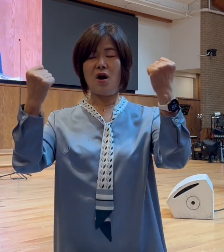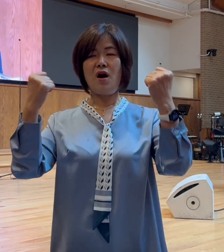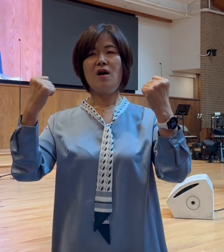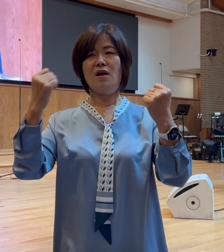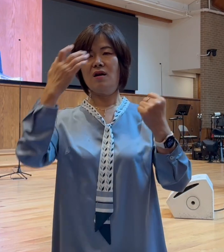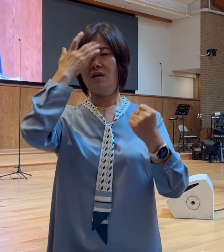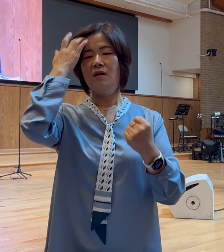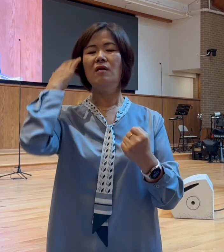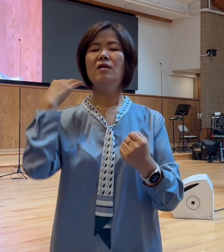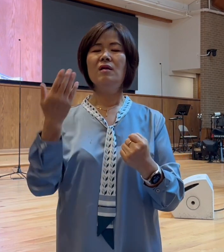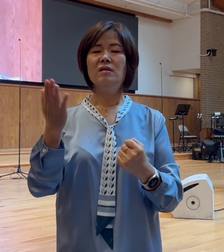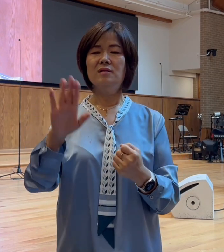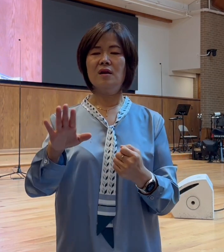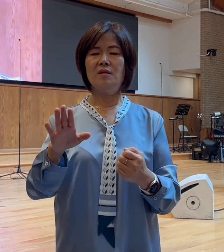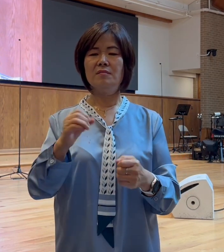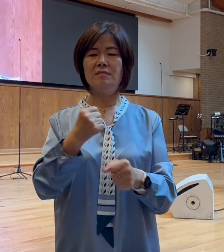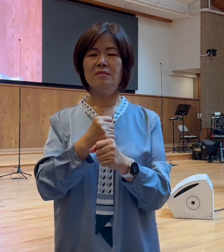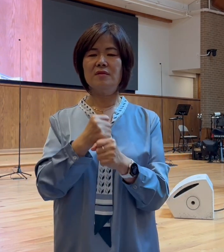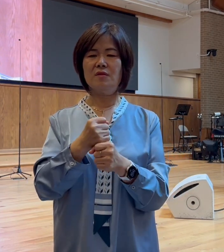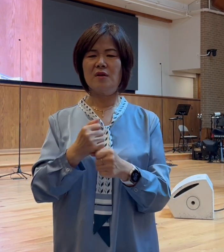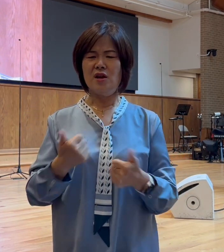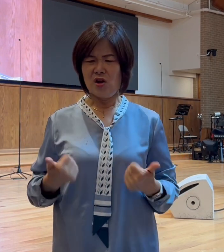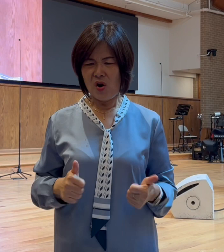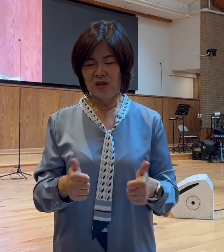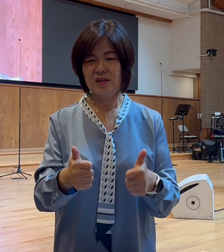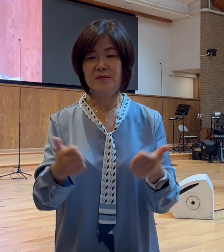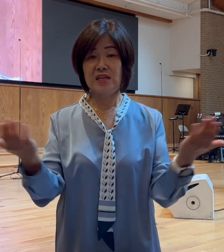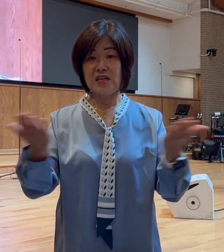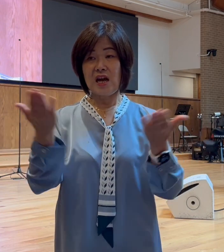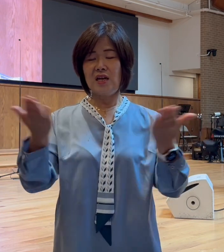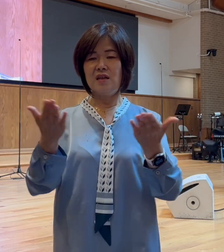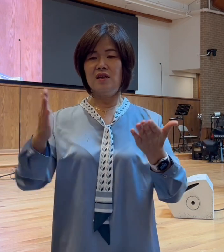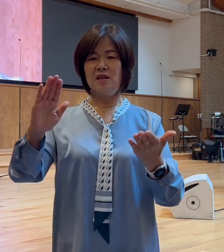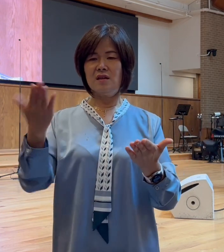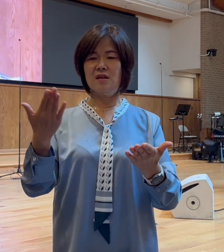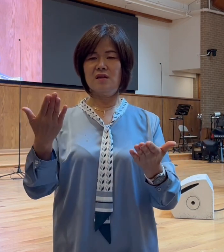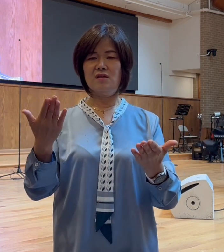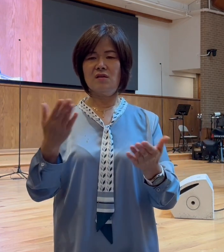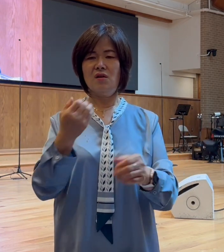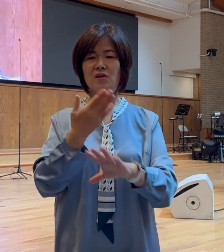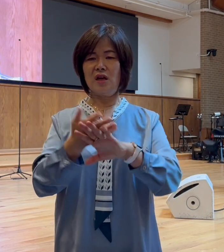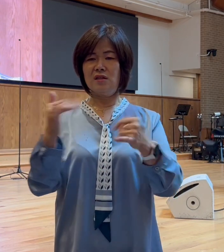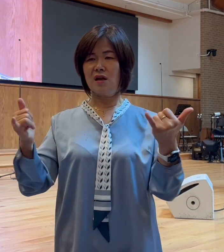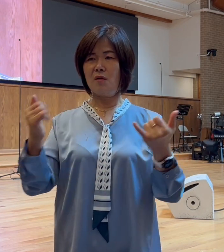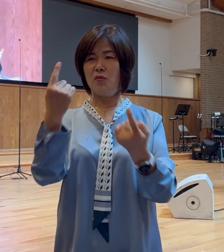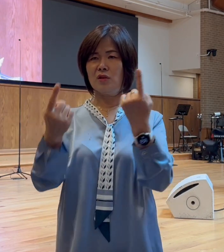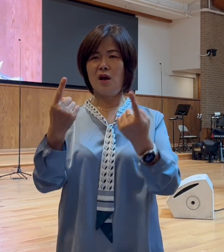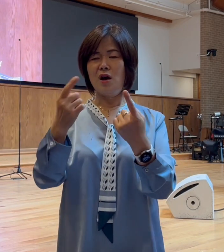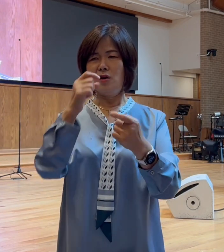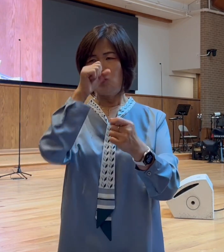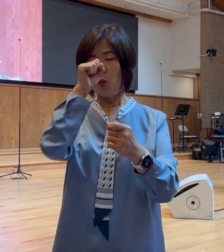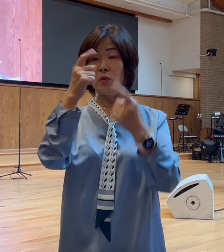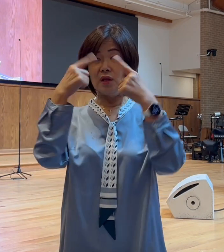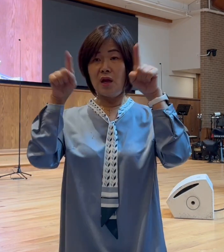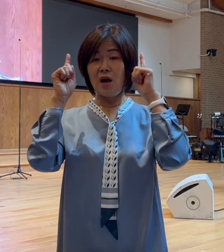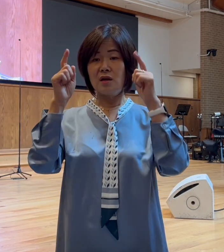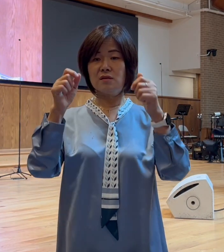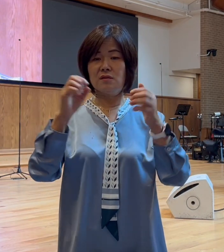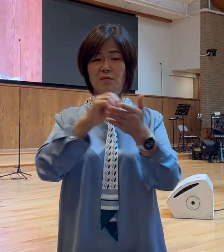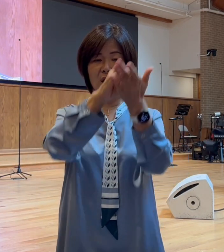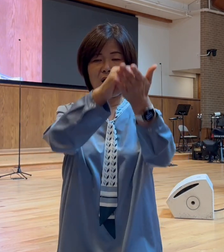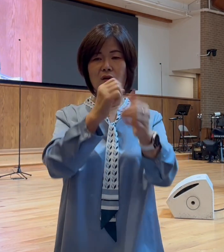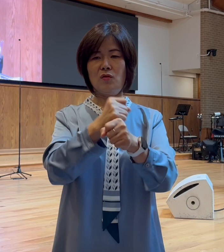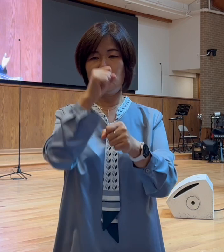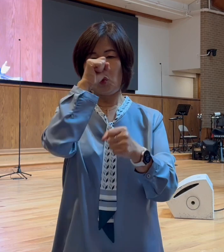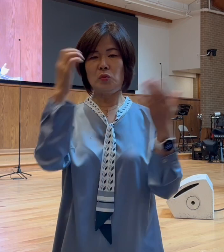건강하고 그다음에 근면한 성품까지 주어서 내가 열심히 공부해가지고 내가 좋은 대학을 갔는데, 그리고